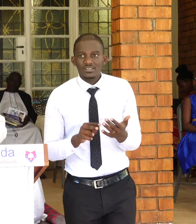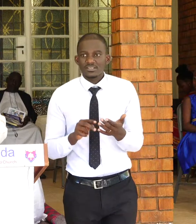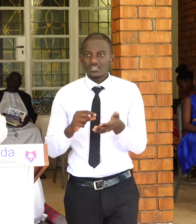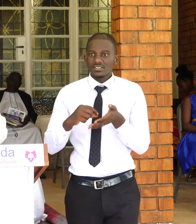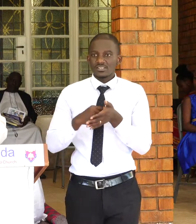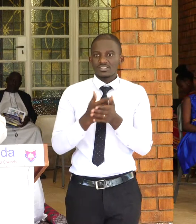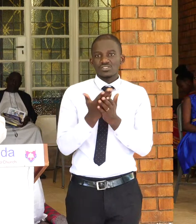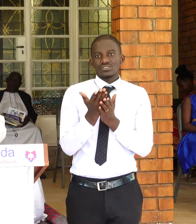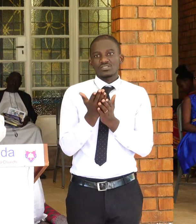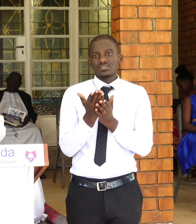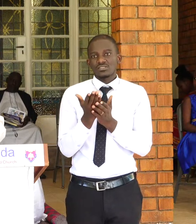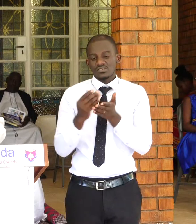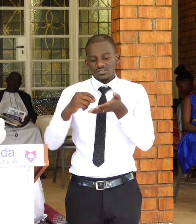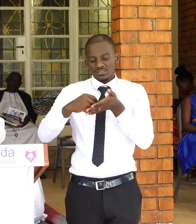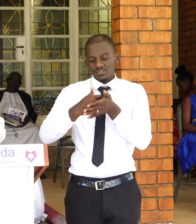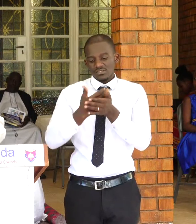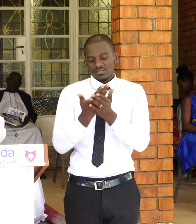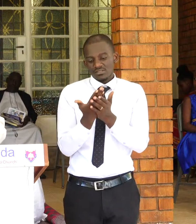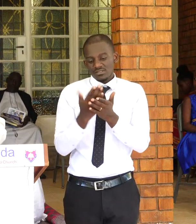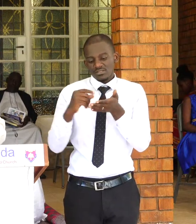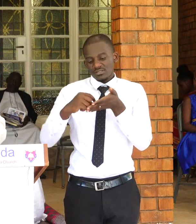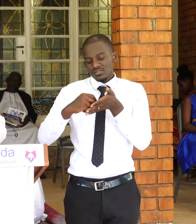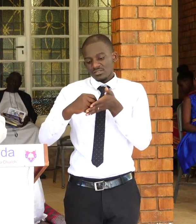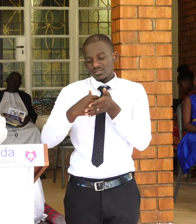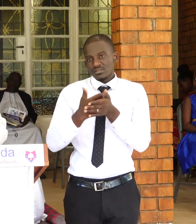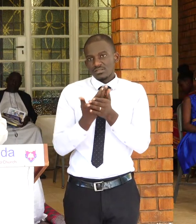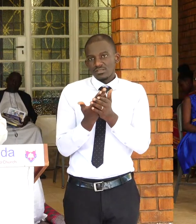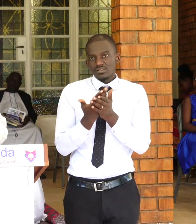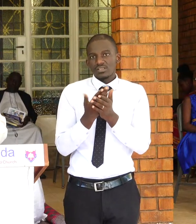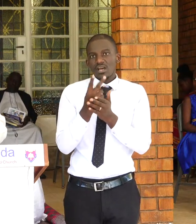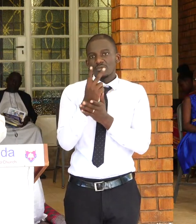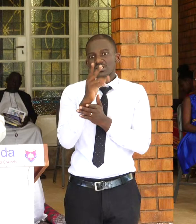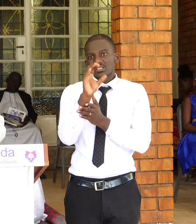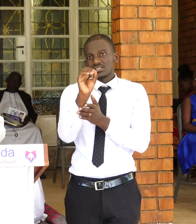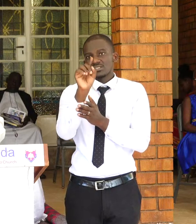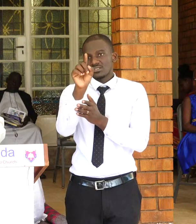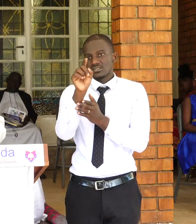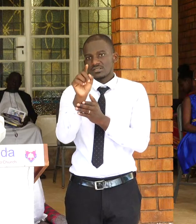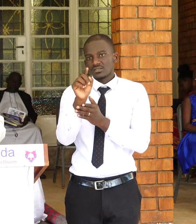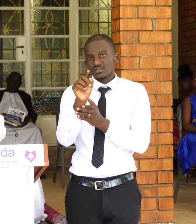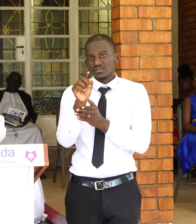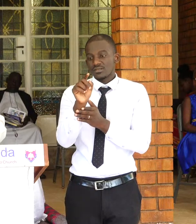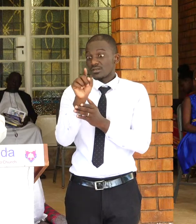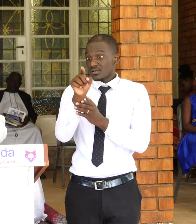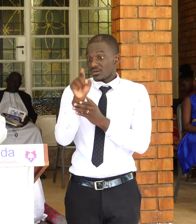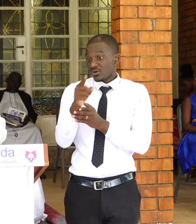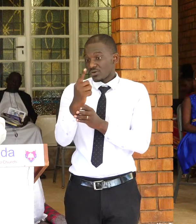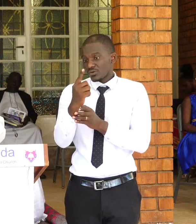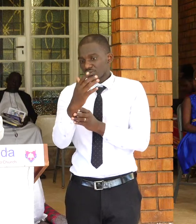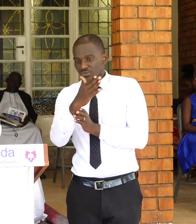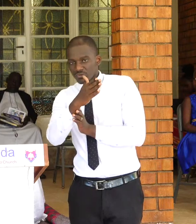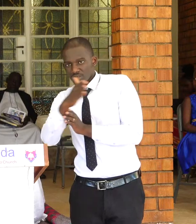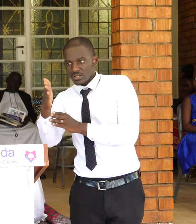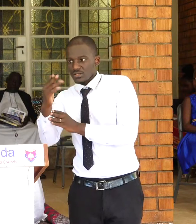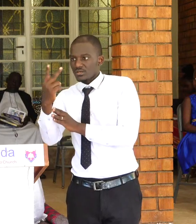tusomye lubereberye esule badde ya kumeka ebadde ya biri mu biri okutandika nonyo olukola